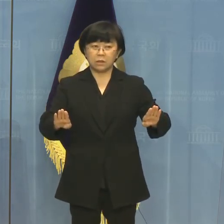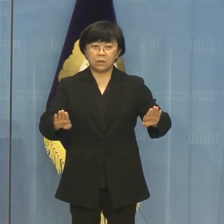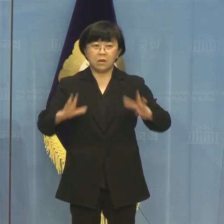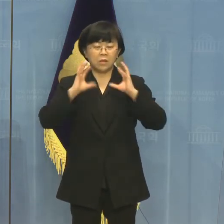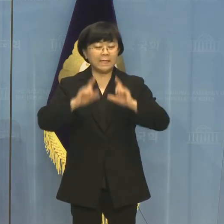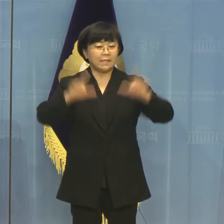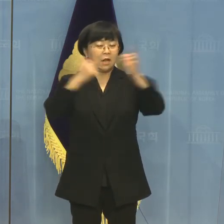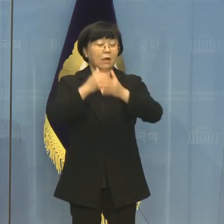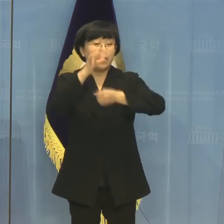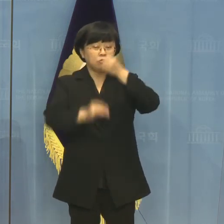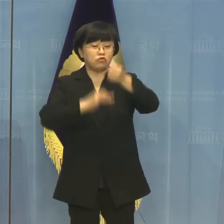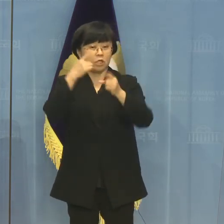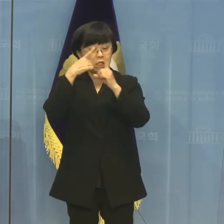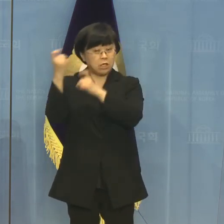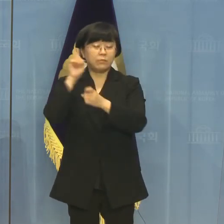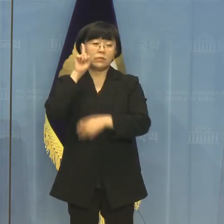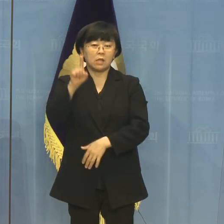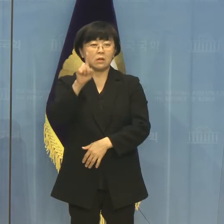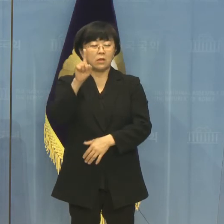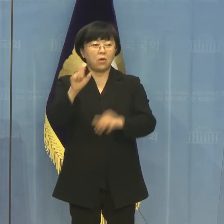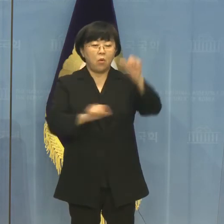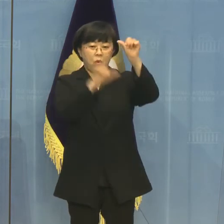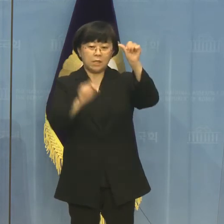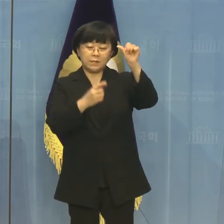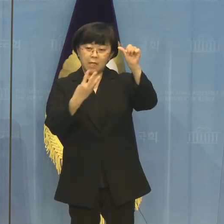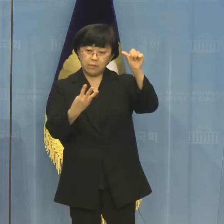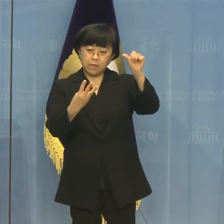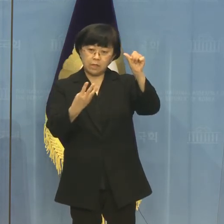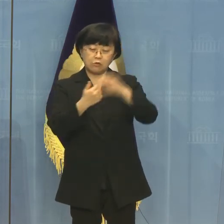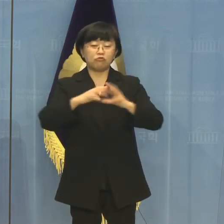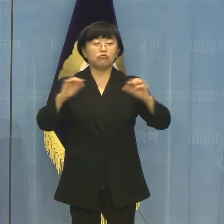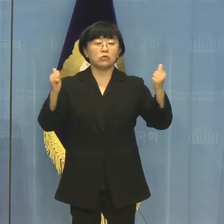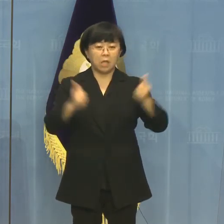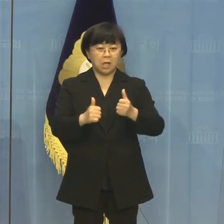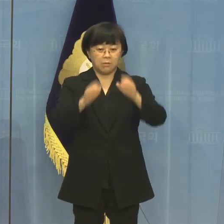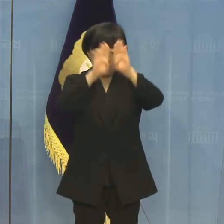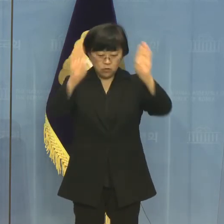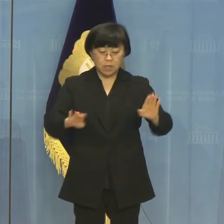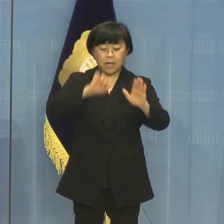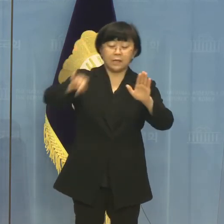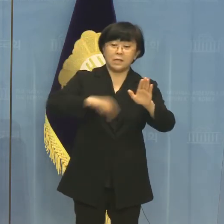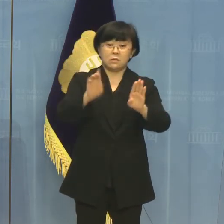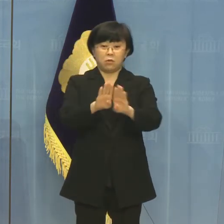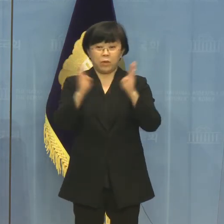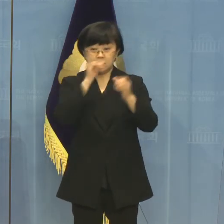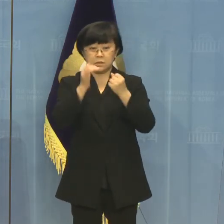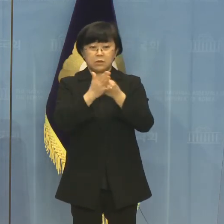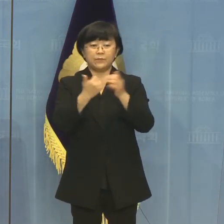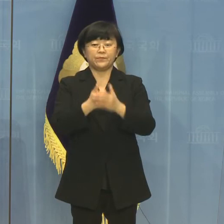어린이날 100주년 기념에 맞춰 내일 5월 3일 오전 10시에 국회 박물관 내에서 개관합니다.